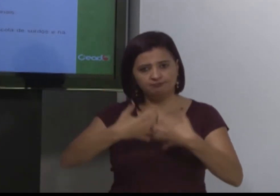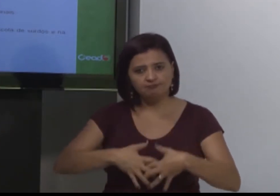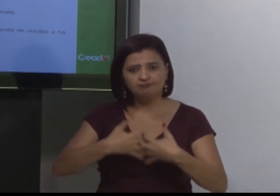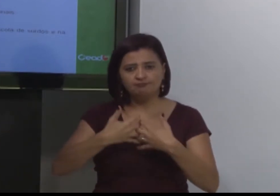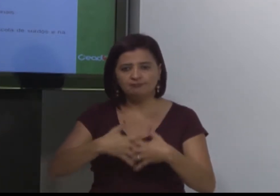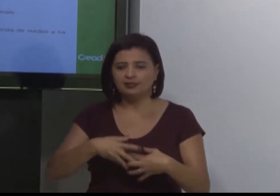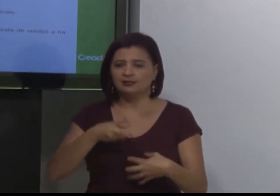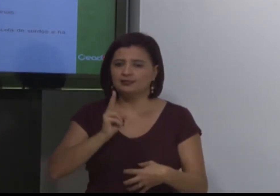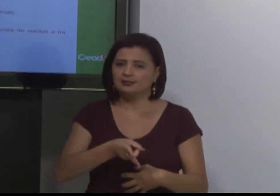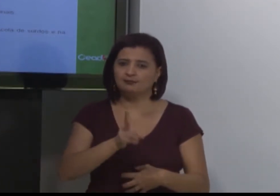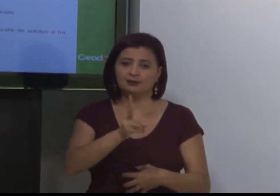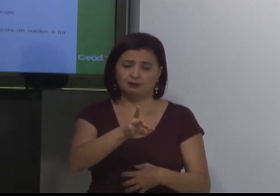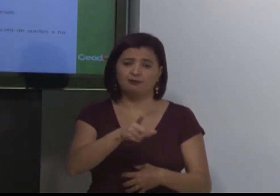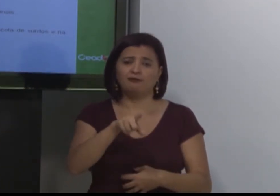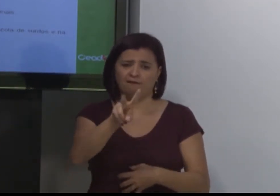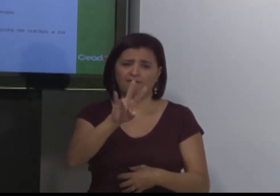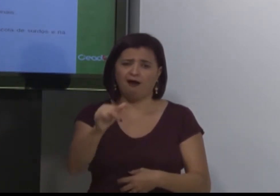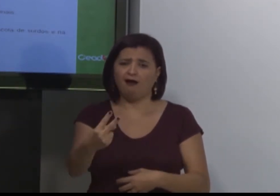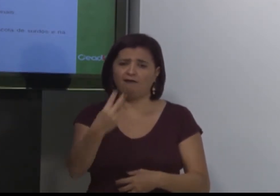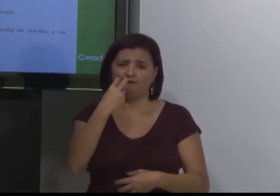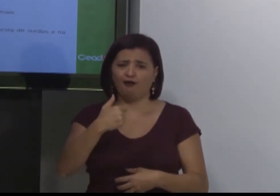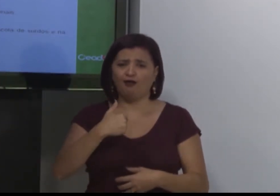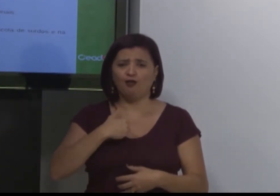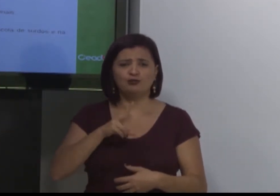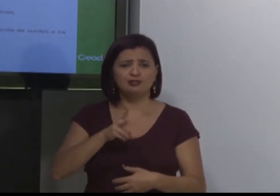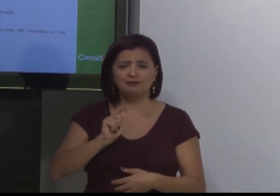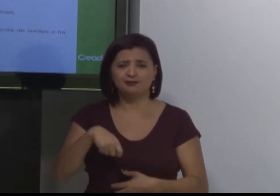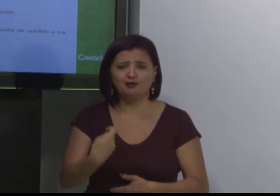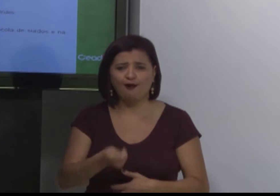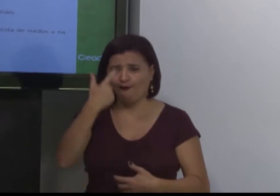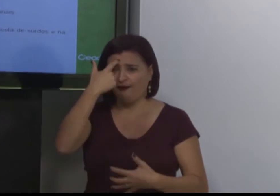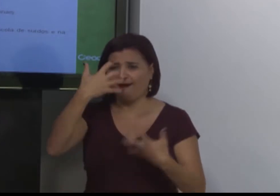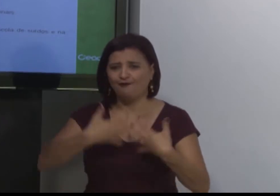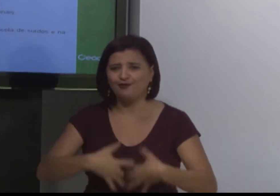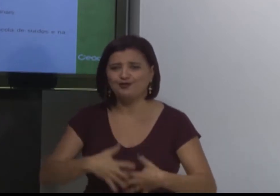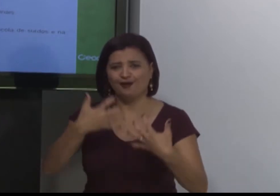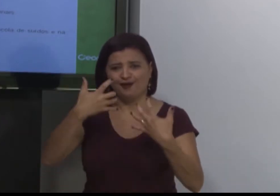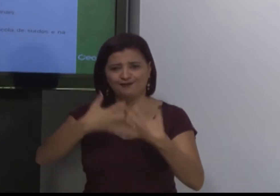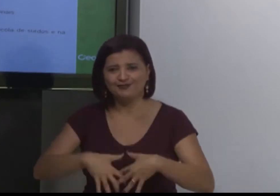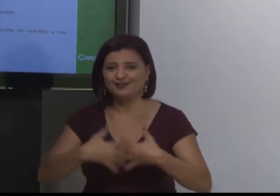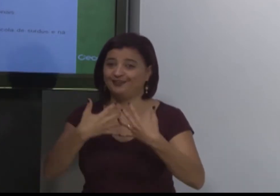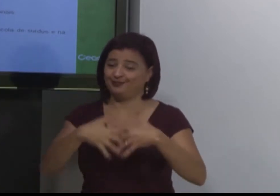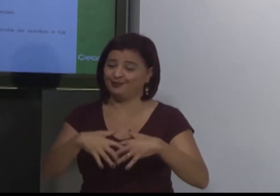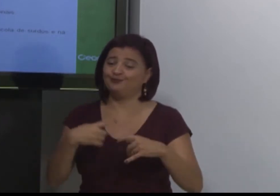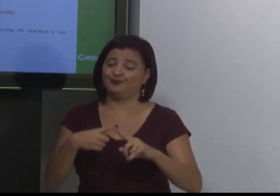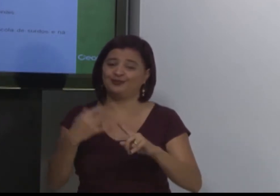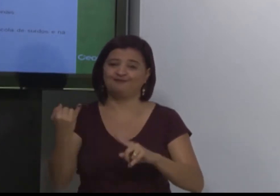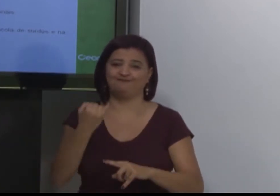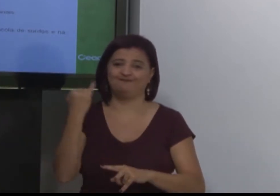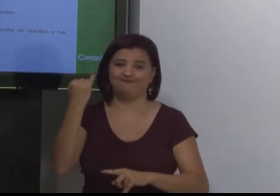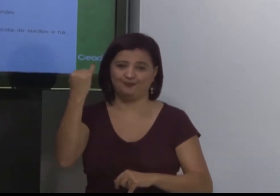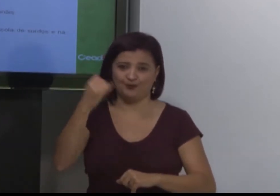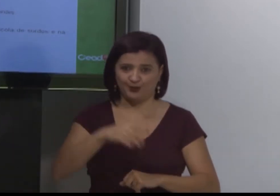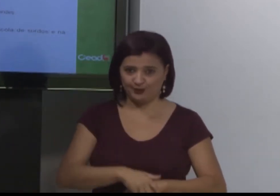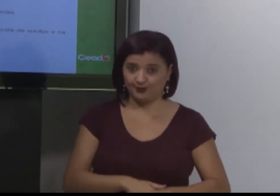essa reflexão. Vocês sempre verão eu fazendo esse sinal de reflexão. E refletir é muito